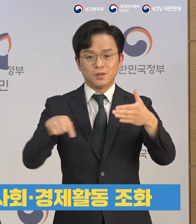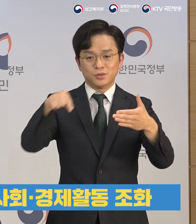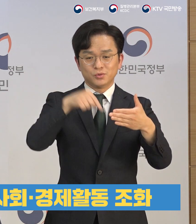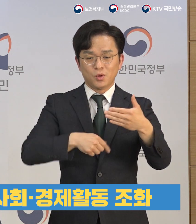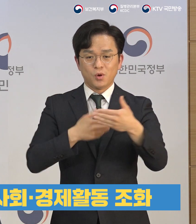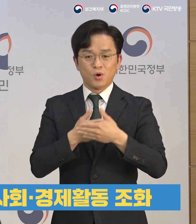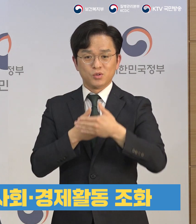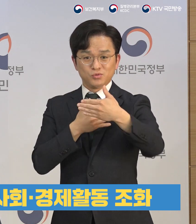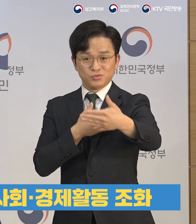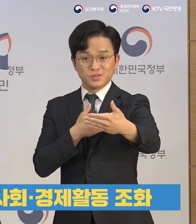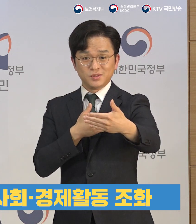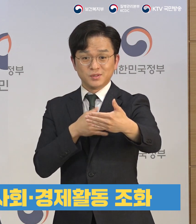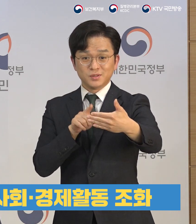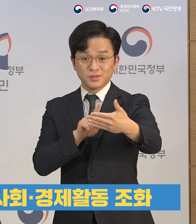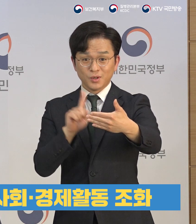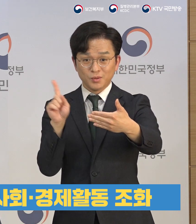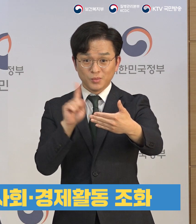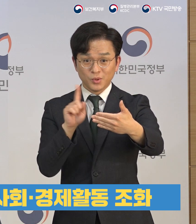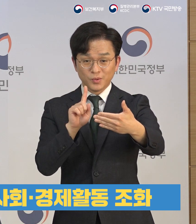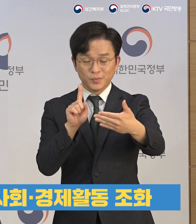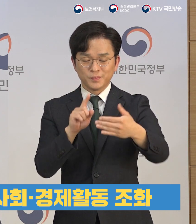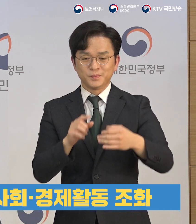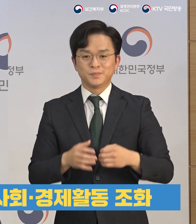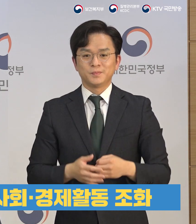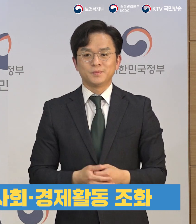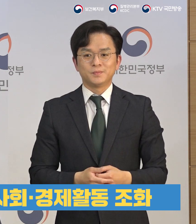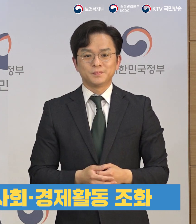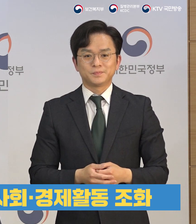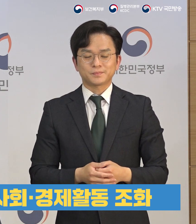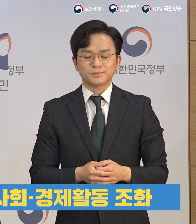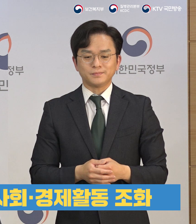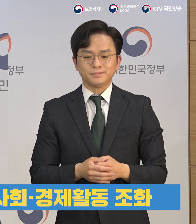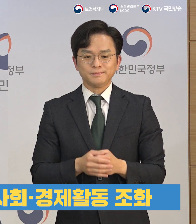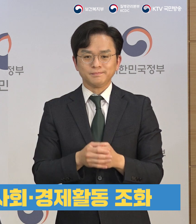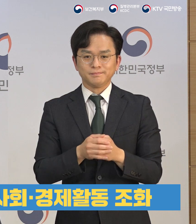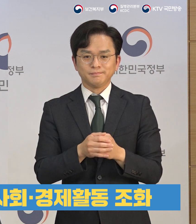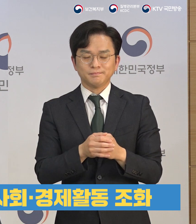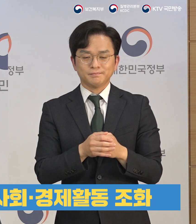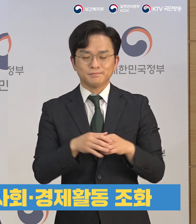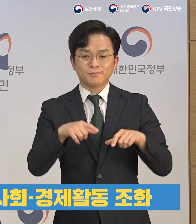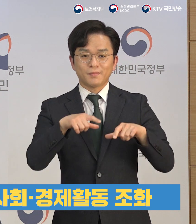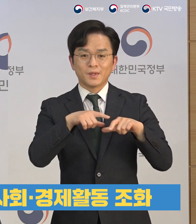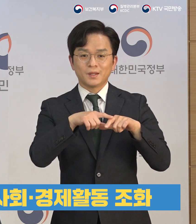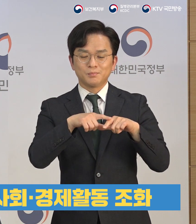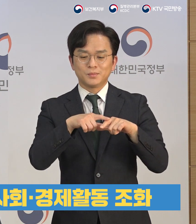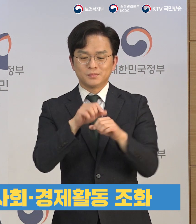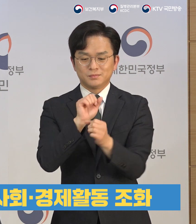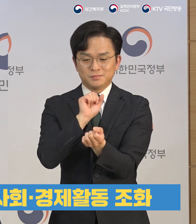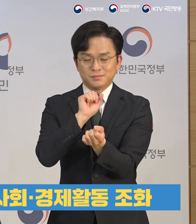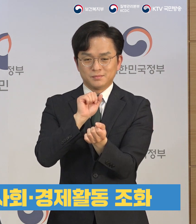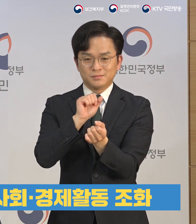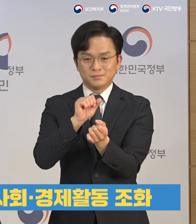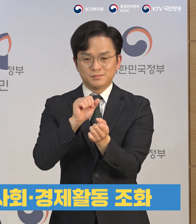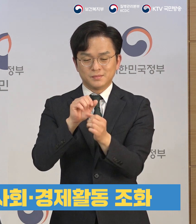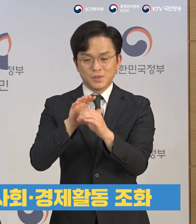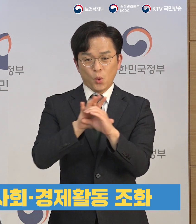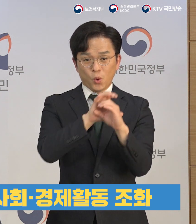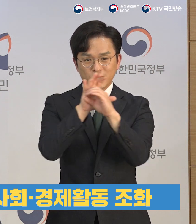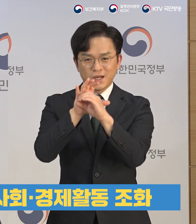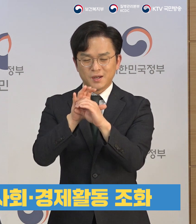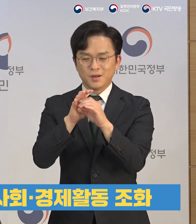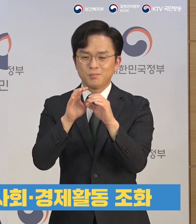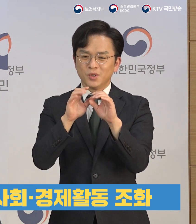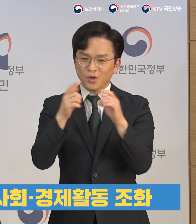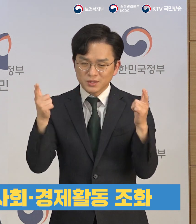생활 방류 측의 생활 쑥 그리 죽이는 구나 일부가 장교가 될 것으로 예상됨에 따라 신종 감염병에